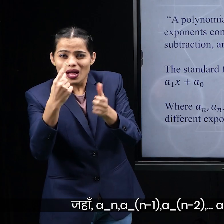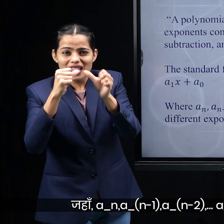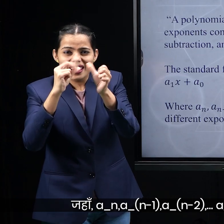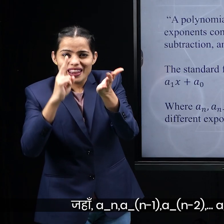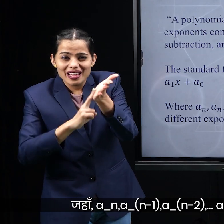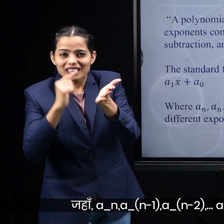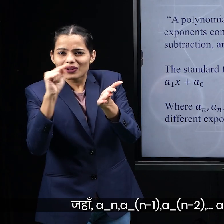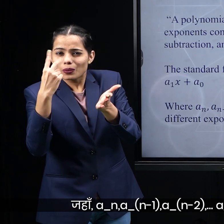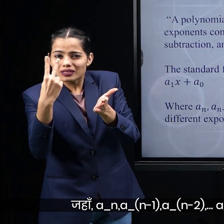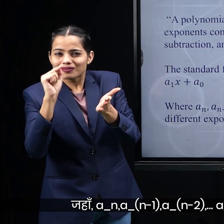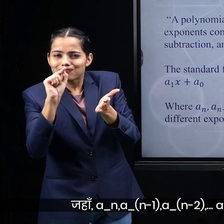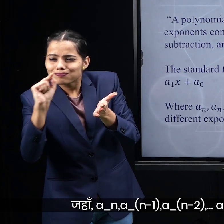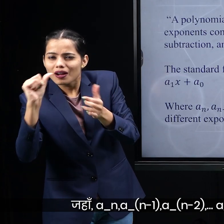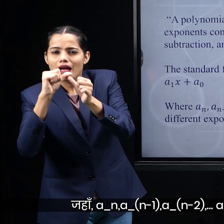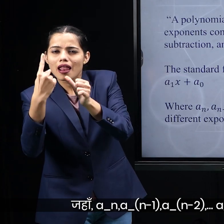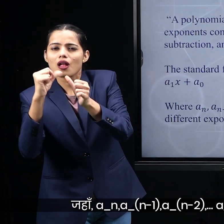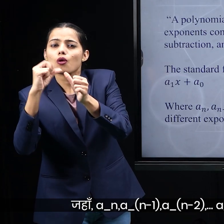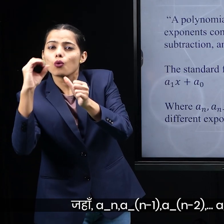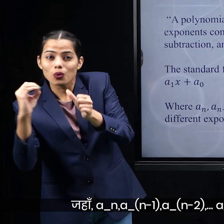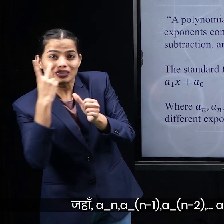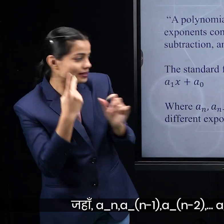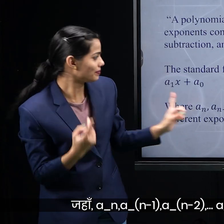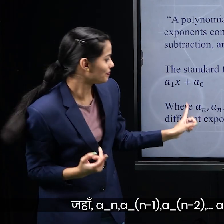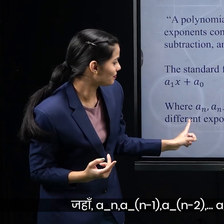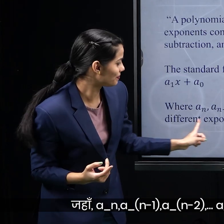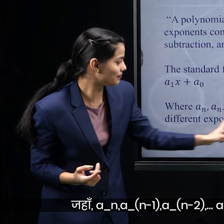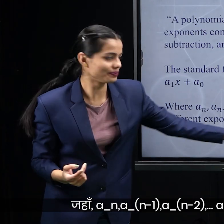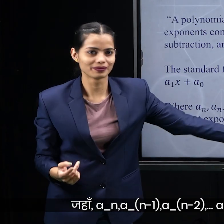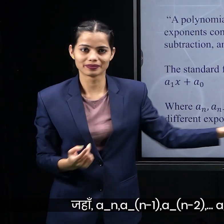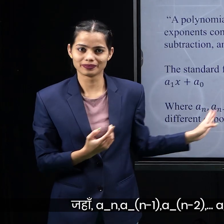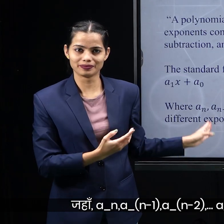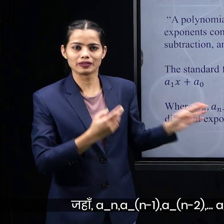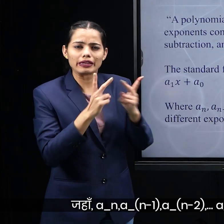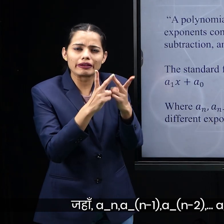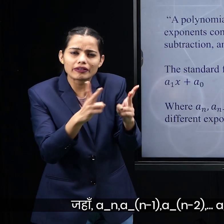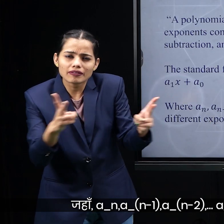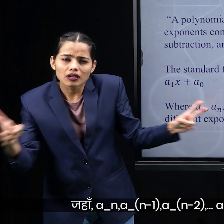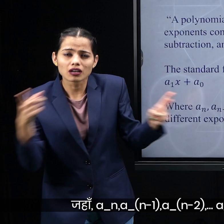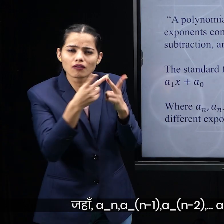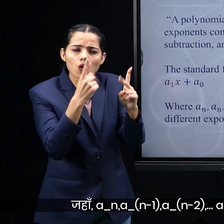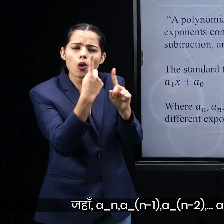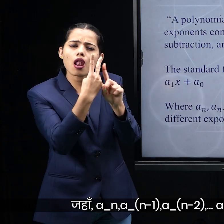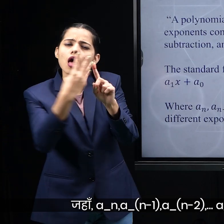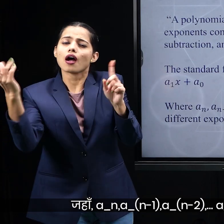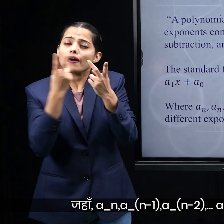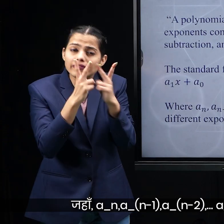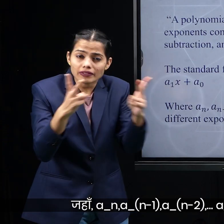1, an minus 2, a1, ao विभिन्न घातांक के साथ x